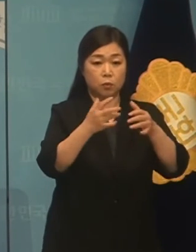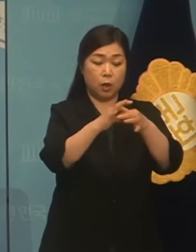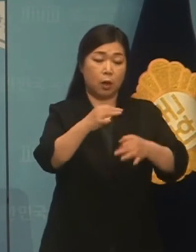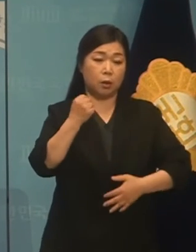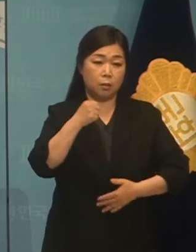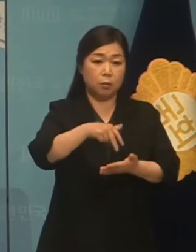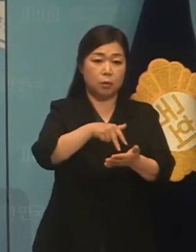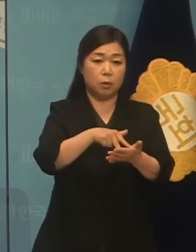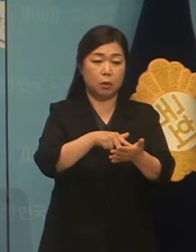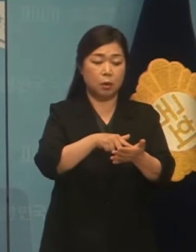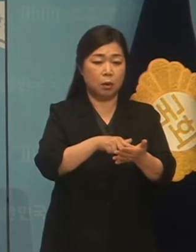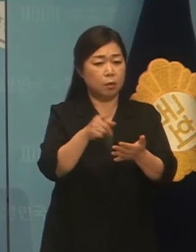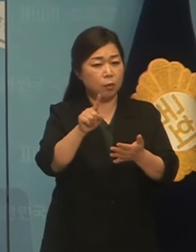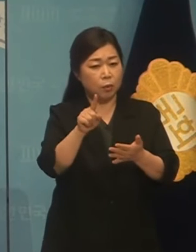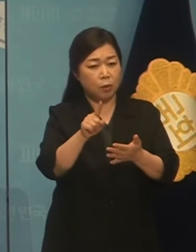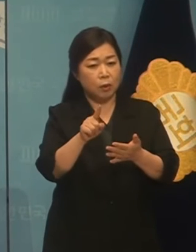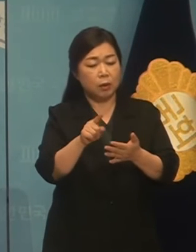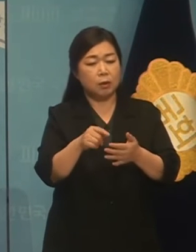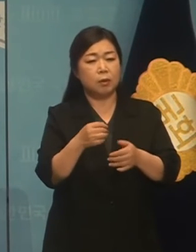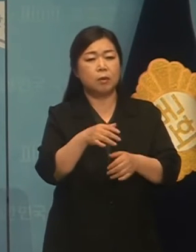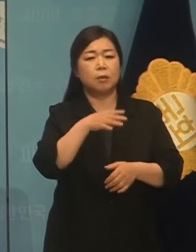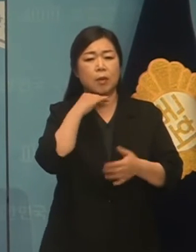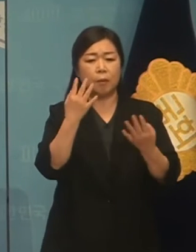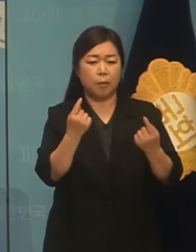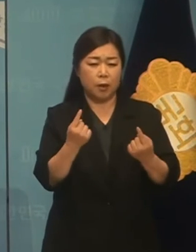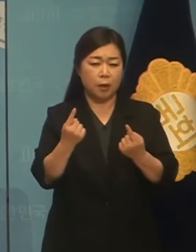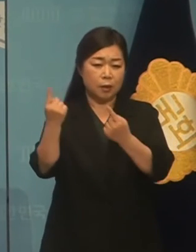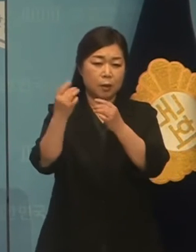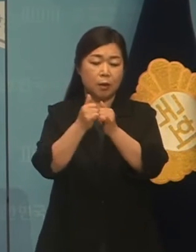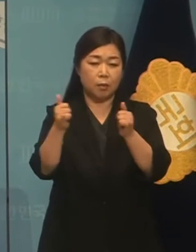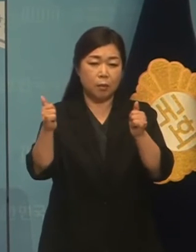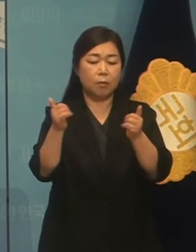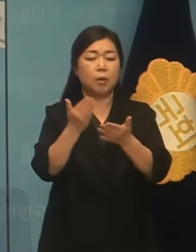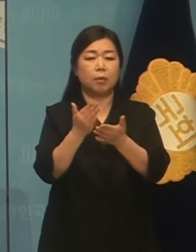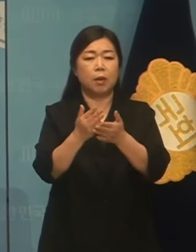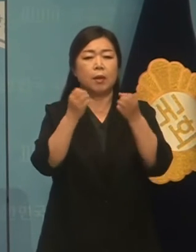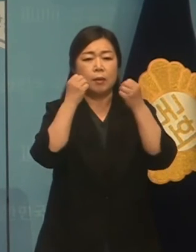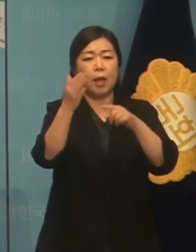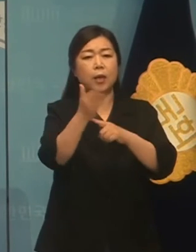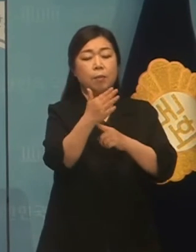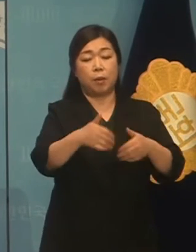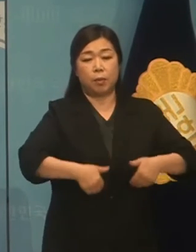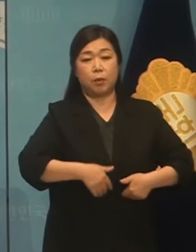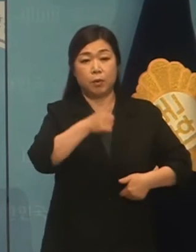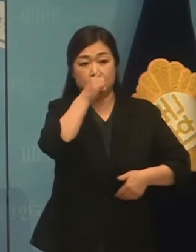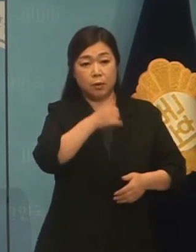국민의힘은 연구역강한 장면의 쇠깃발이 흘러가야 할 때입니다.